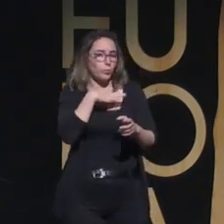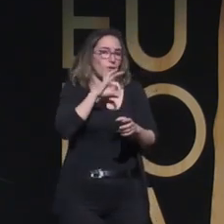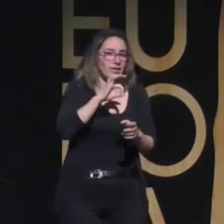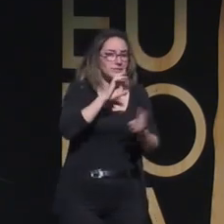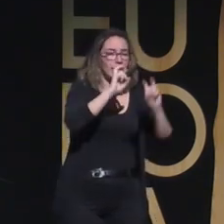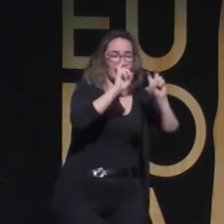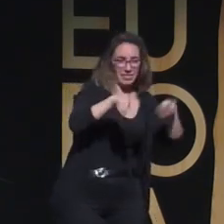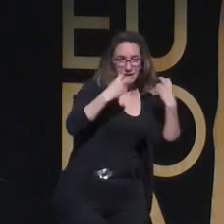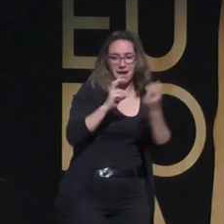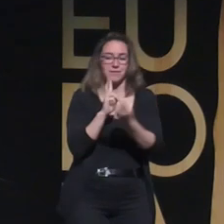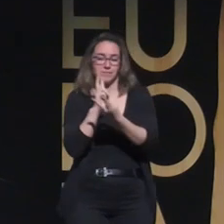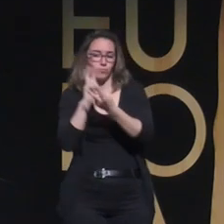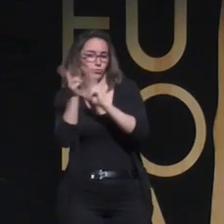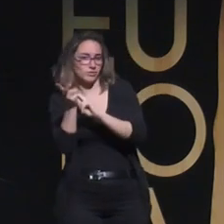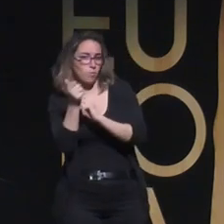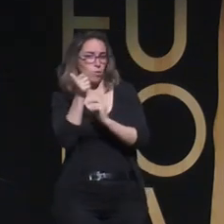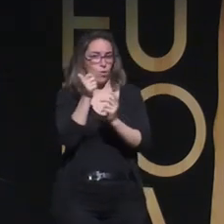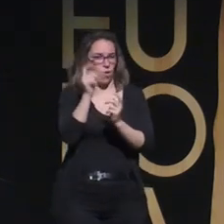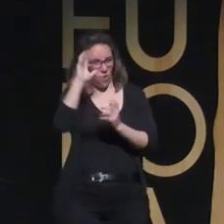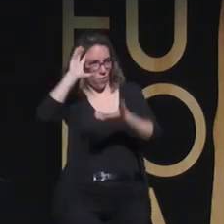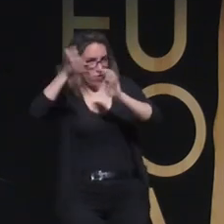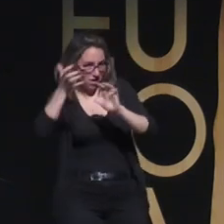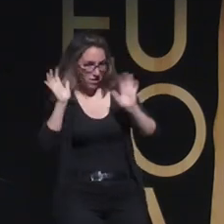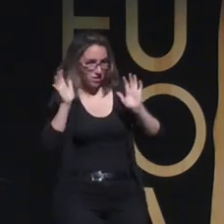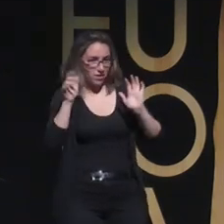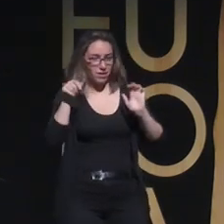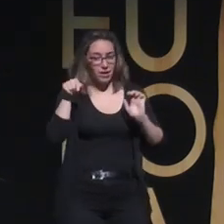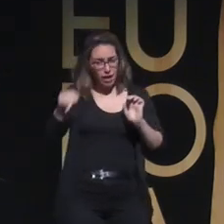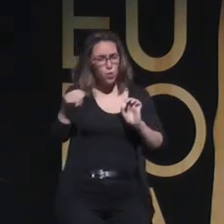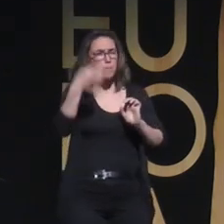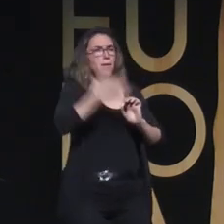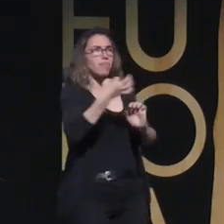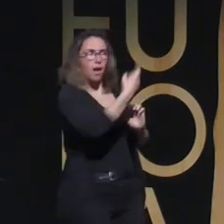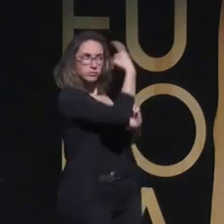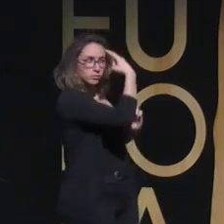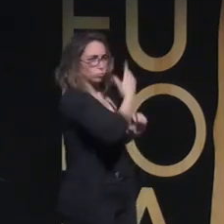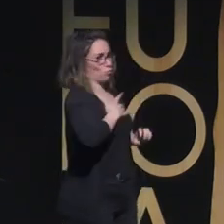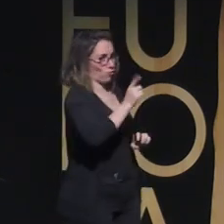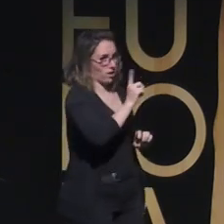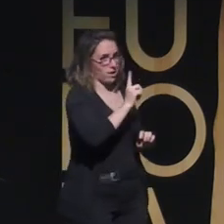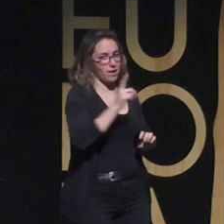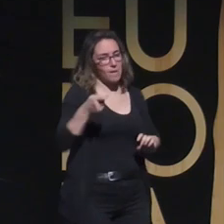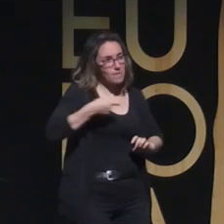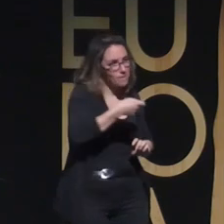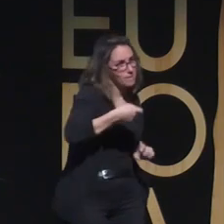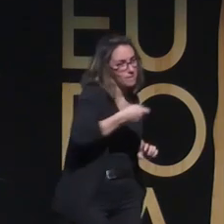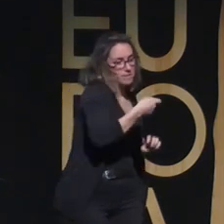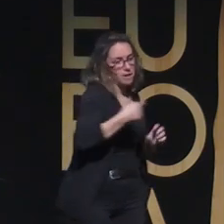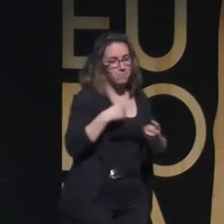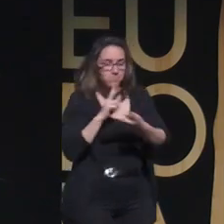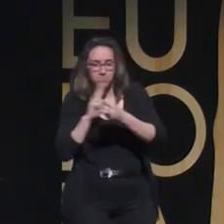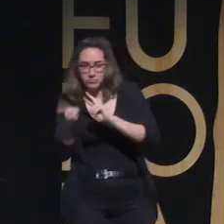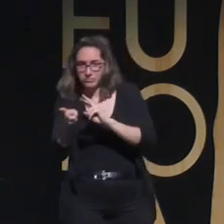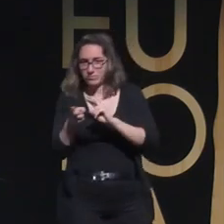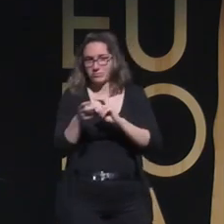de la respuesta un poco loca, ¿no? Pues la respuesta un poco loca es la... Ellos no buscan la verdad absoluta, pero saben que nosotros buscamos la verdad absoluta. Nosotros estamos